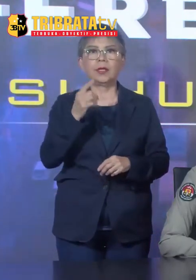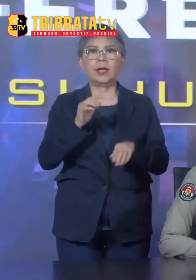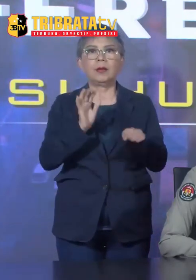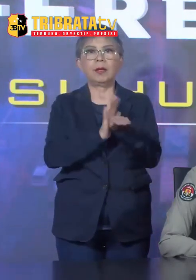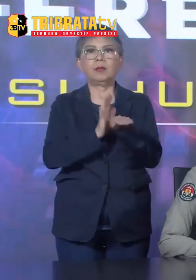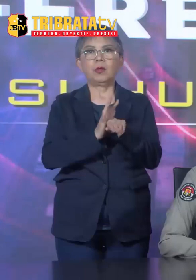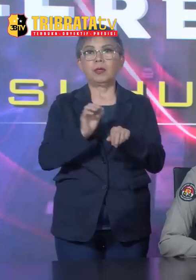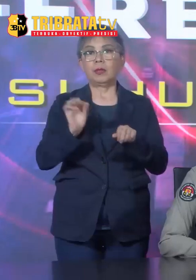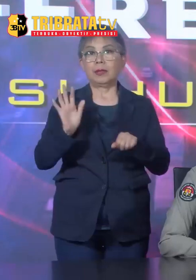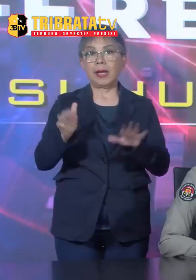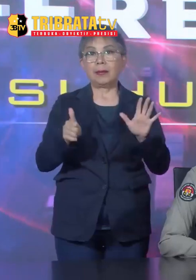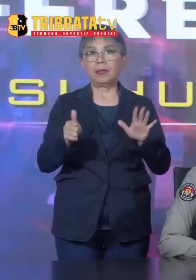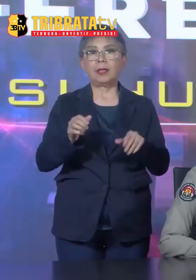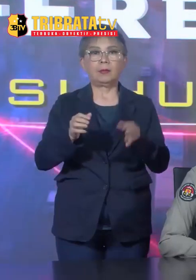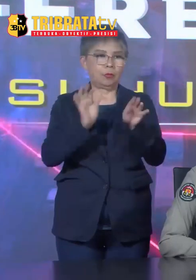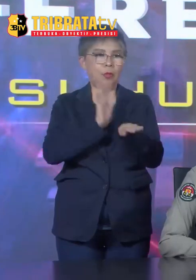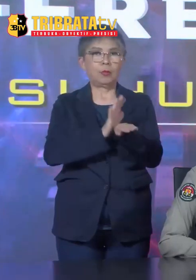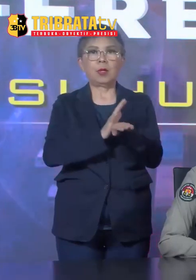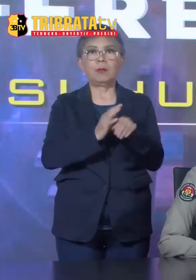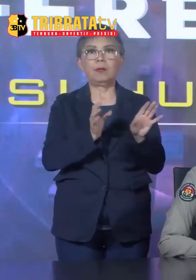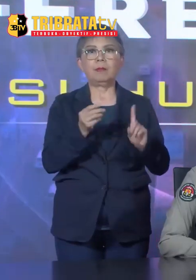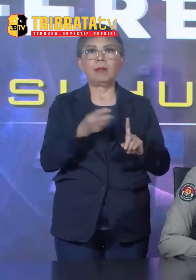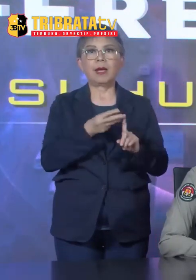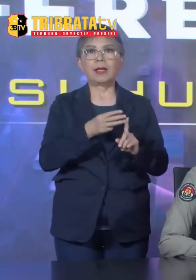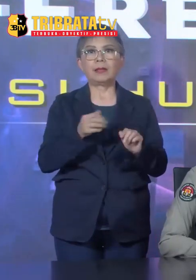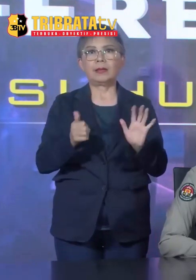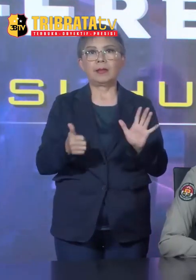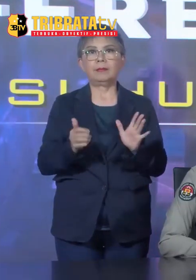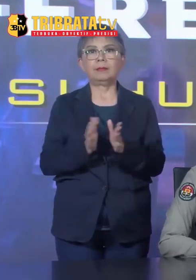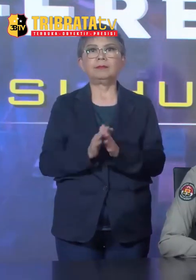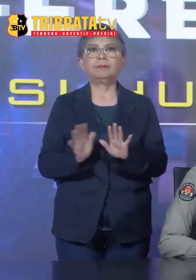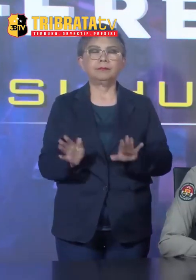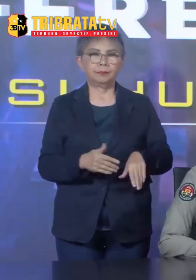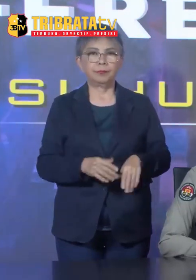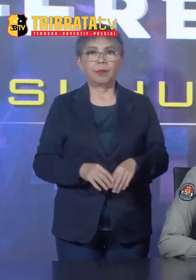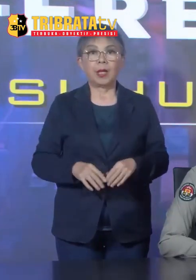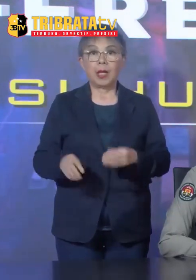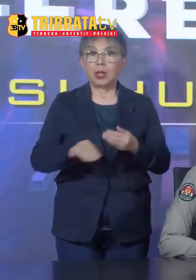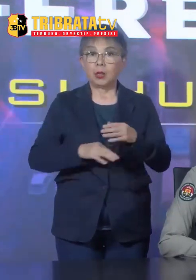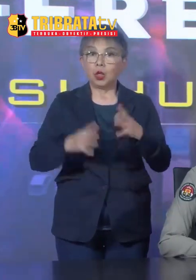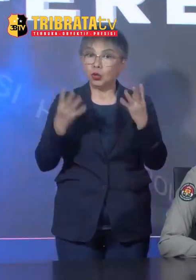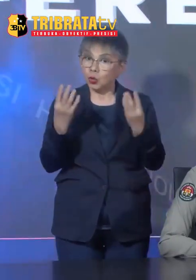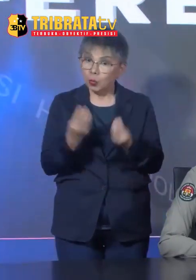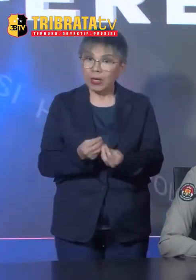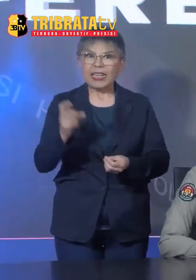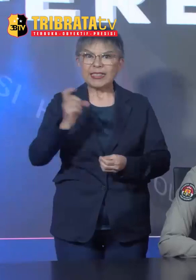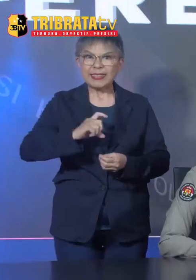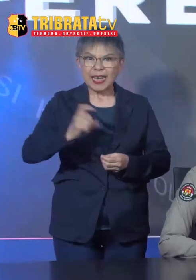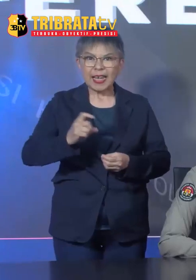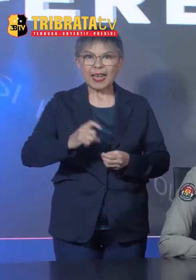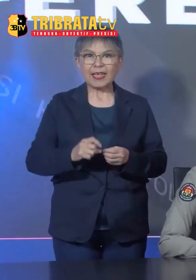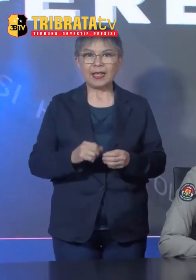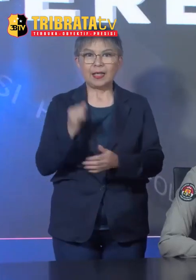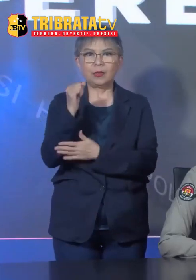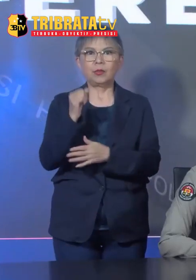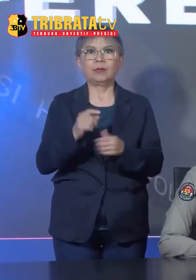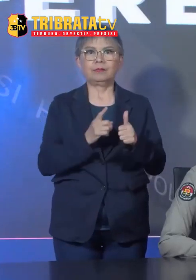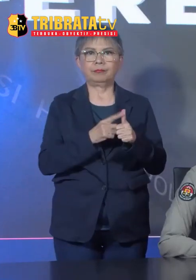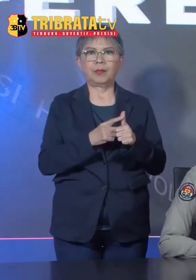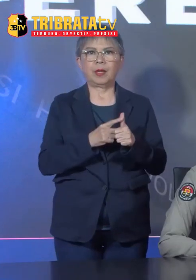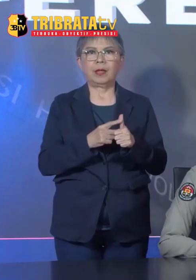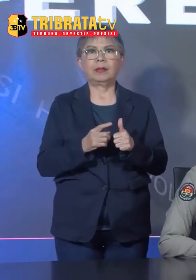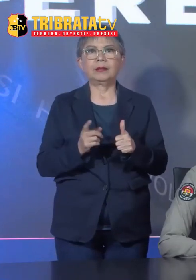Polda Papua 6 dan Polda Papua Barat 6 berdasarkan jumlah modus yang dilakukan antara lain